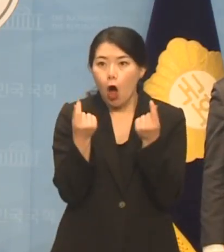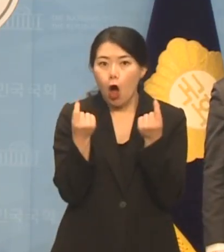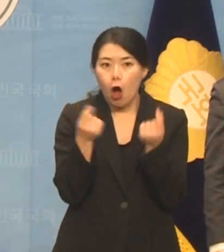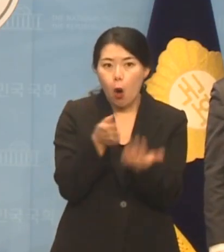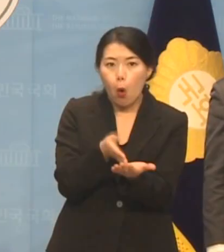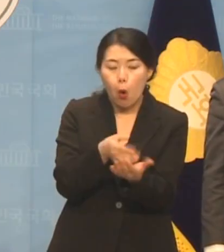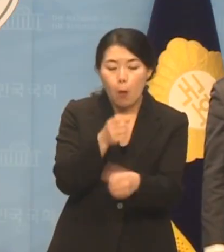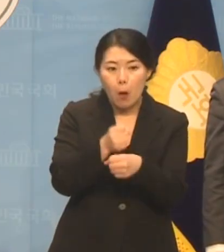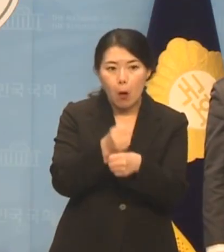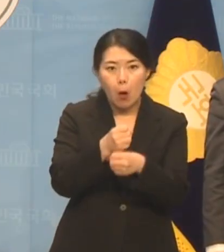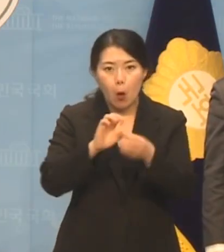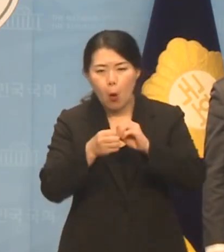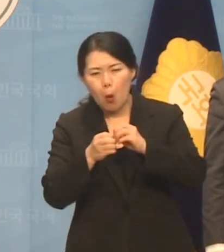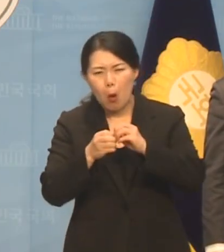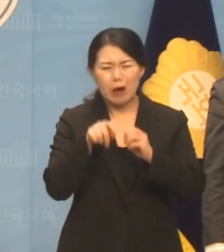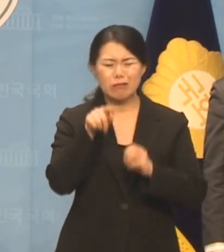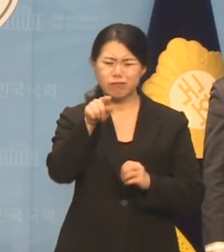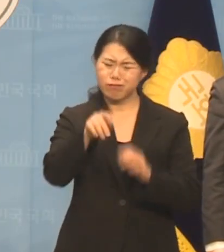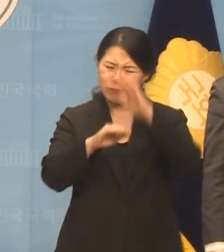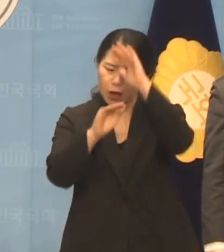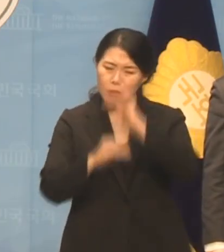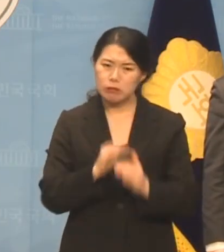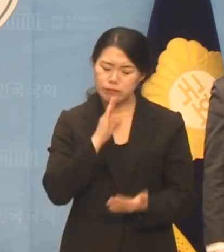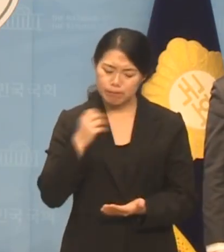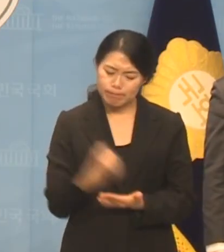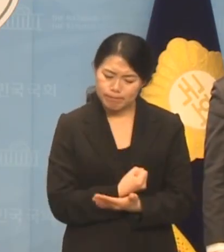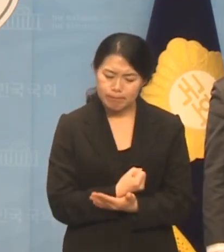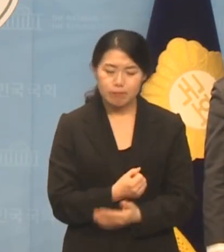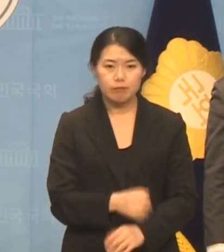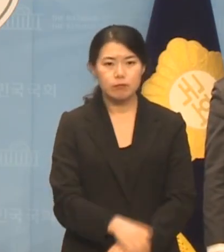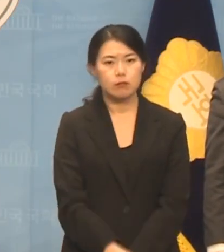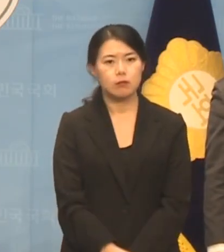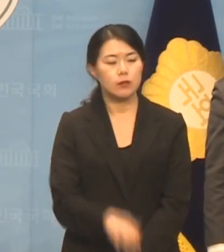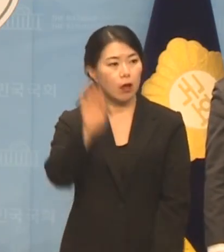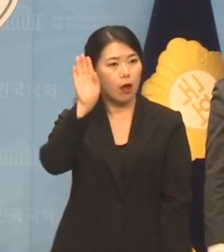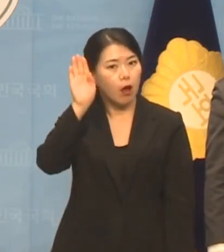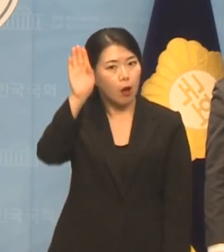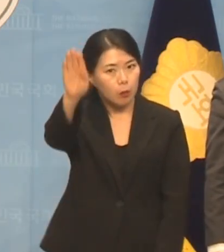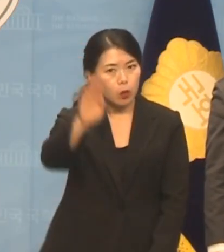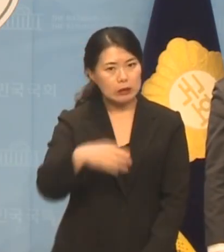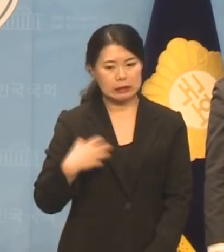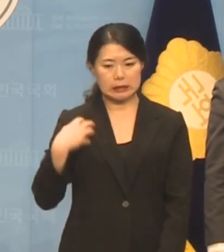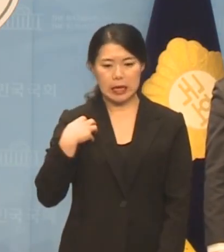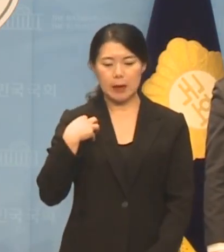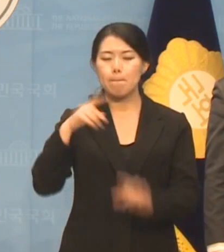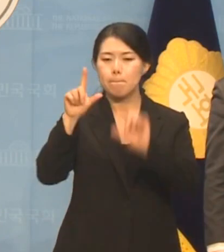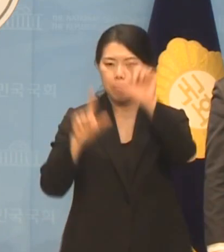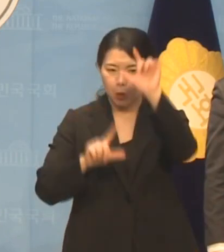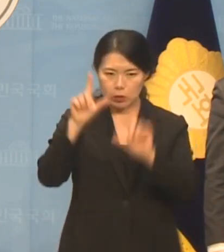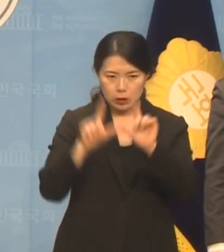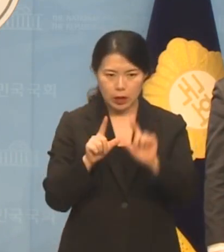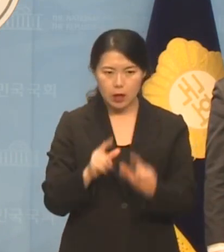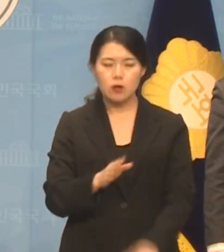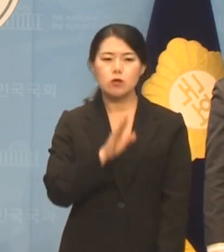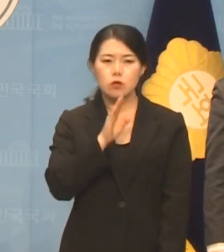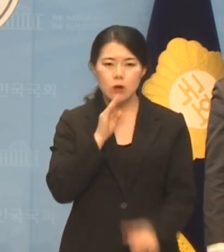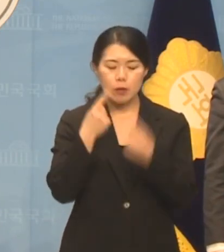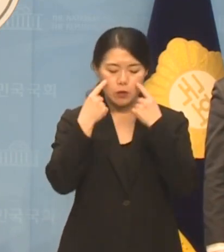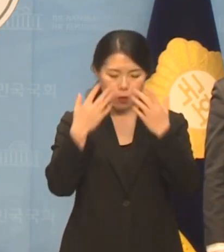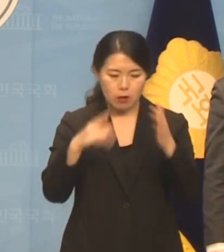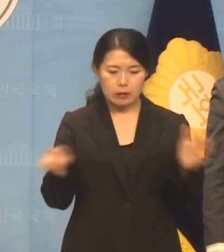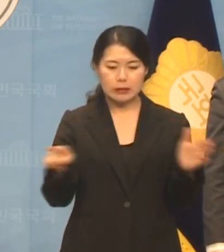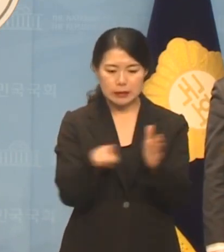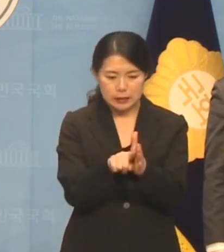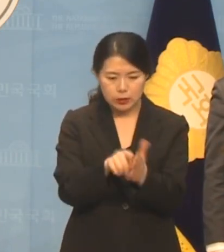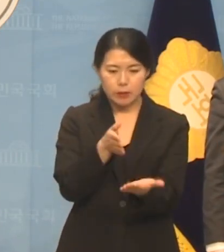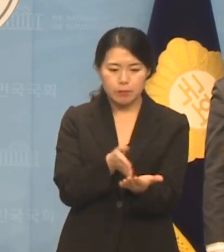내보내 뉴델리의 이런 보도에 깊은 유감을 표하며 향후에는 책임 있는 자세로 정확하고 신뢰 있는 보도를